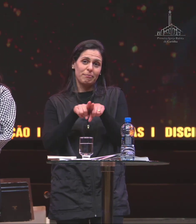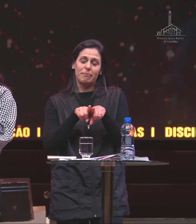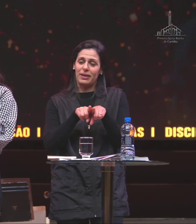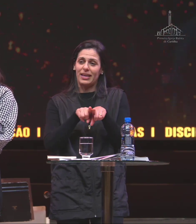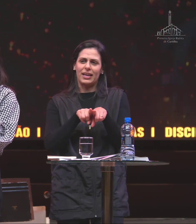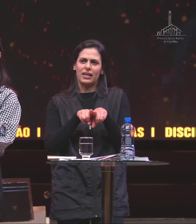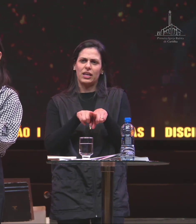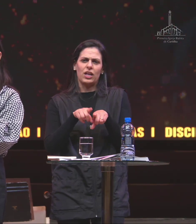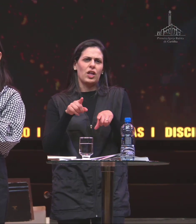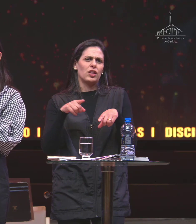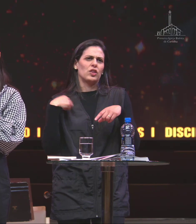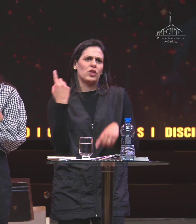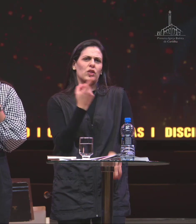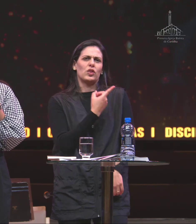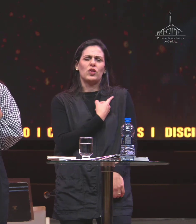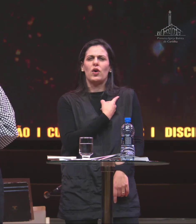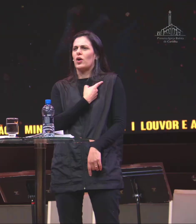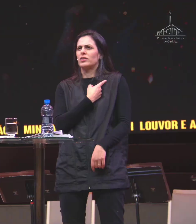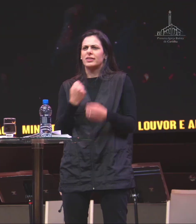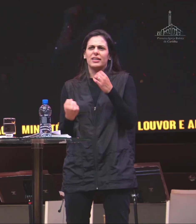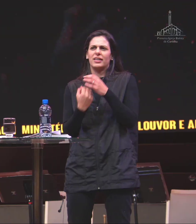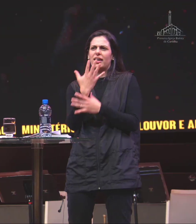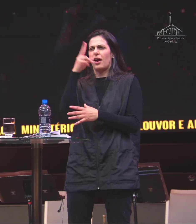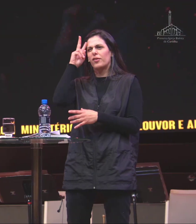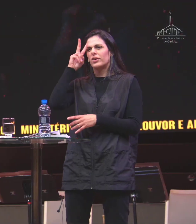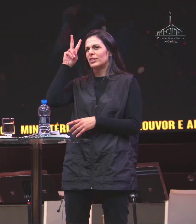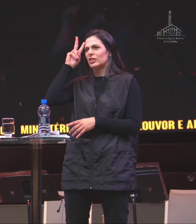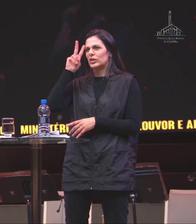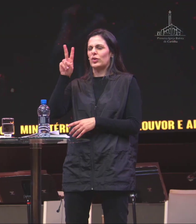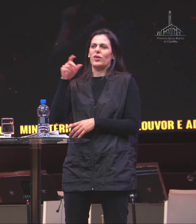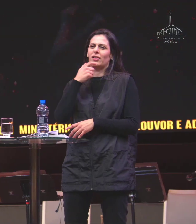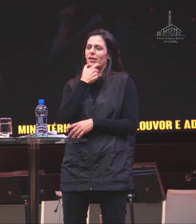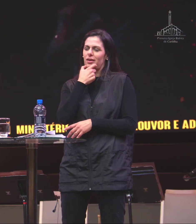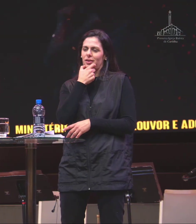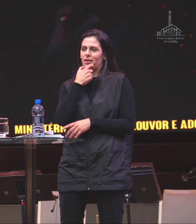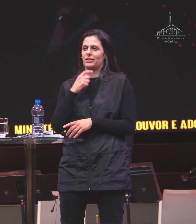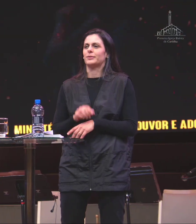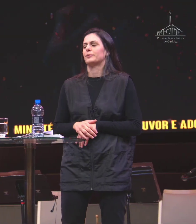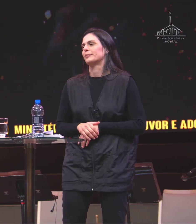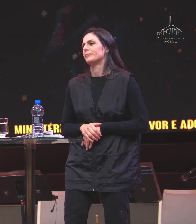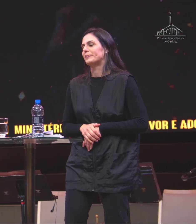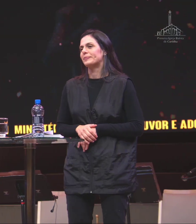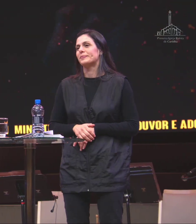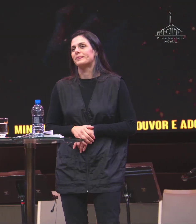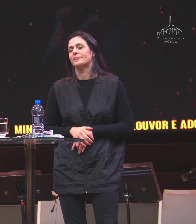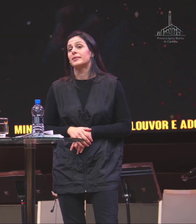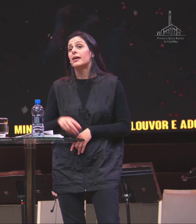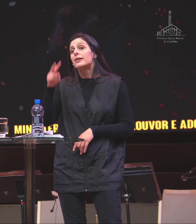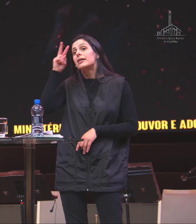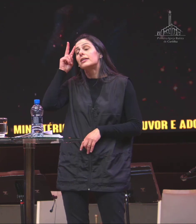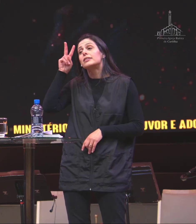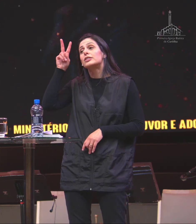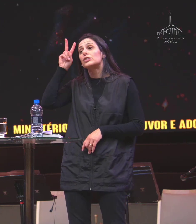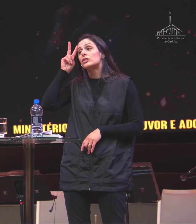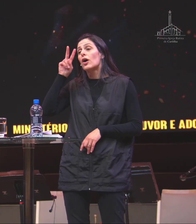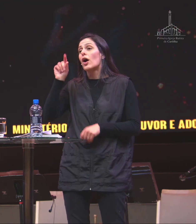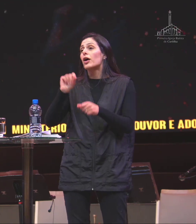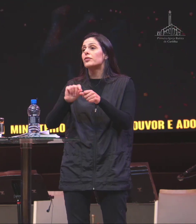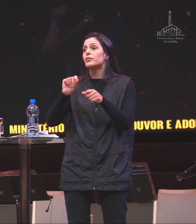né? E a gente tem que estar aberto, né, quando a gente lê a Bíblia, porque nós vamos ler histórias de pessoas como eu e